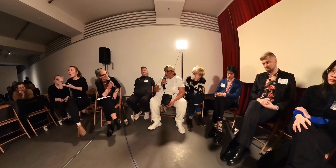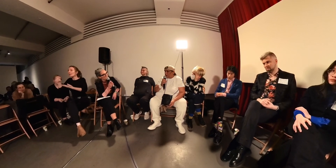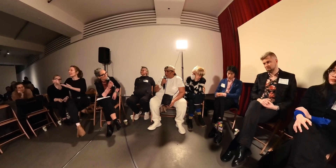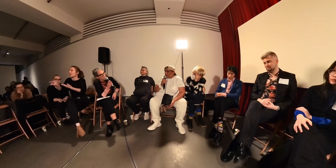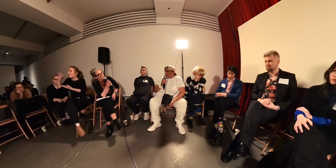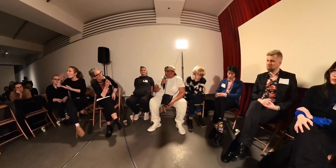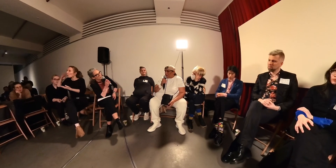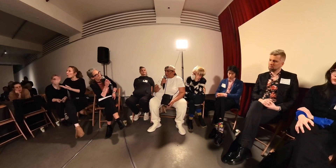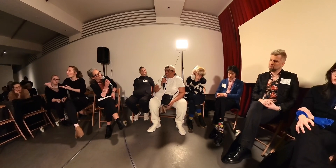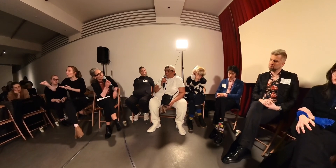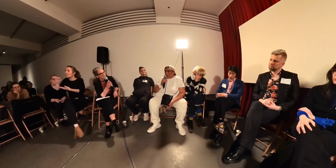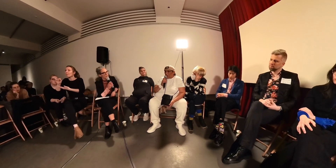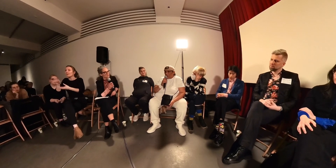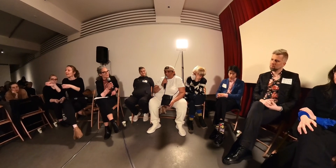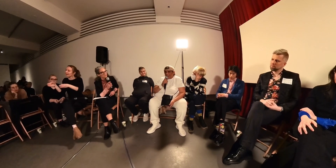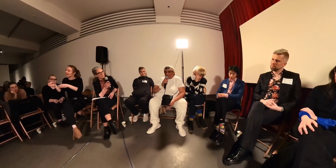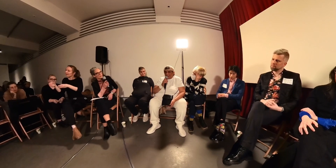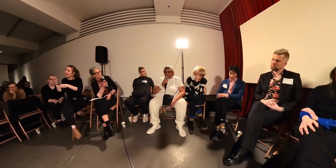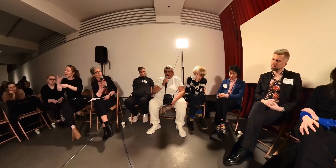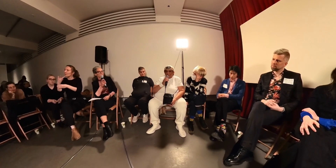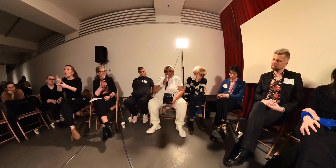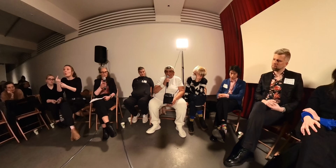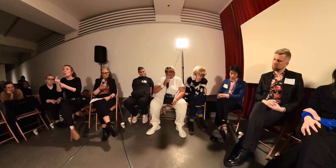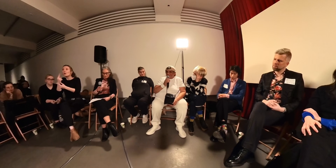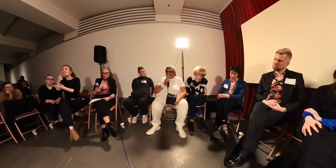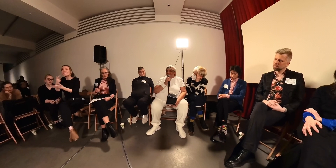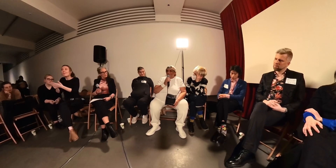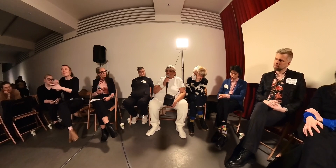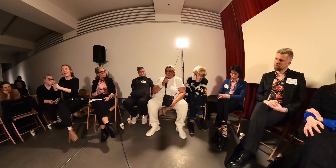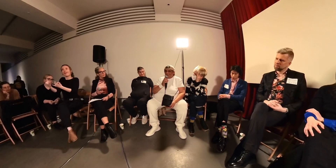když se spojíte? No, já jsem